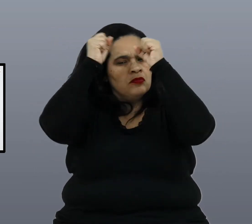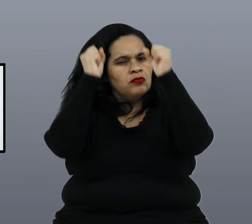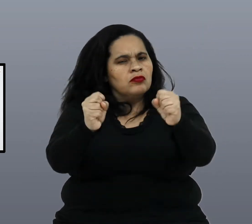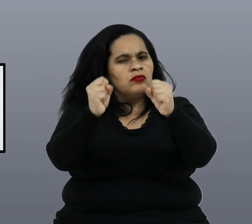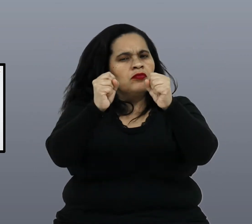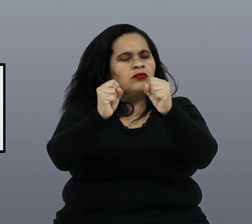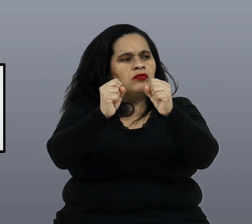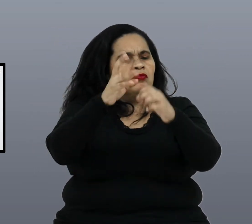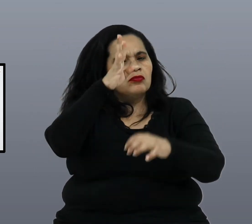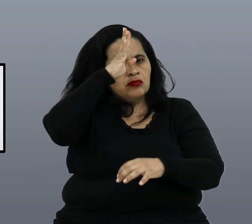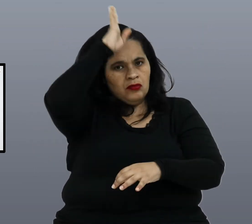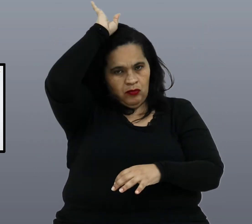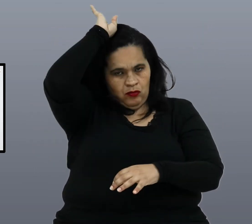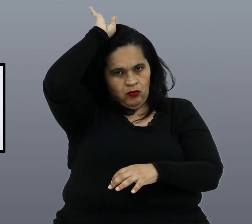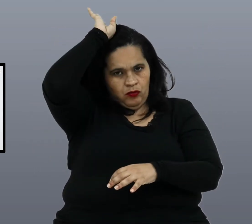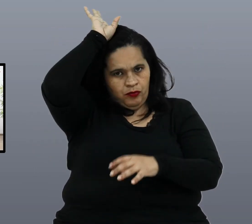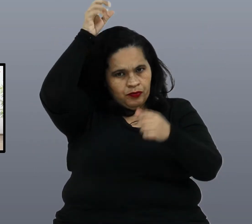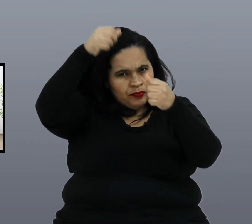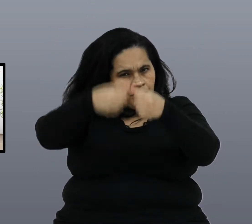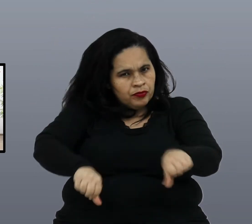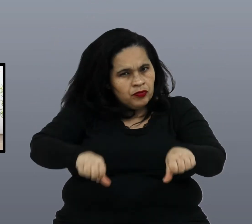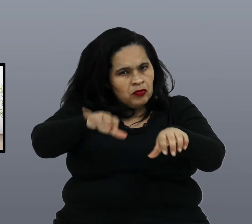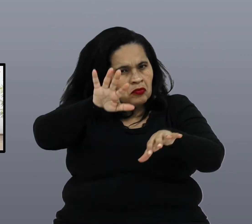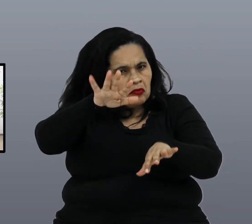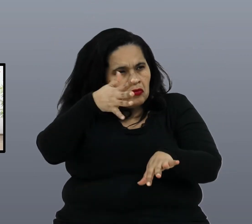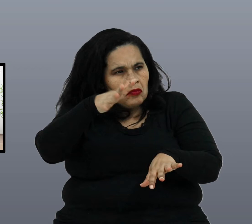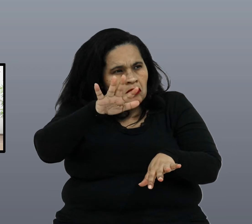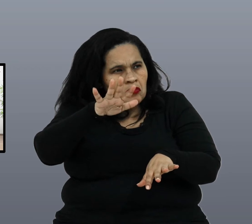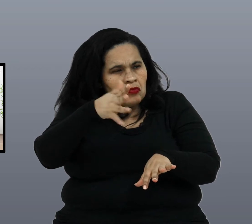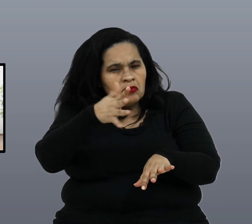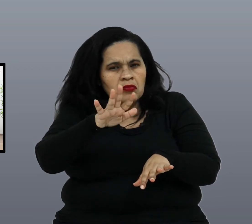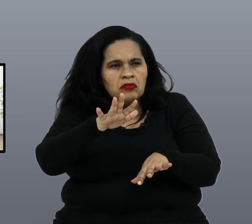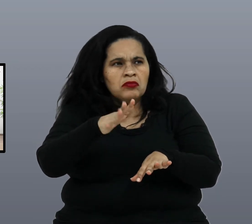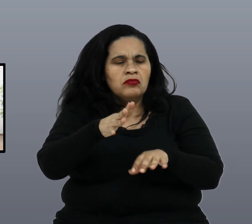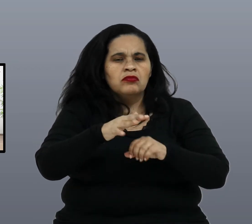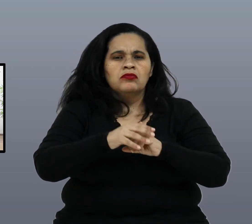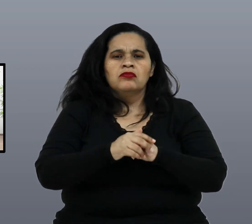ter passado 5 anos em glória e tal, 5 séculos, melhor, em glória, mas nenhum